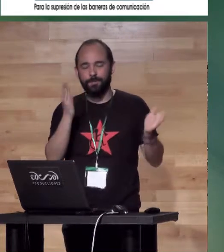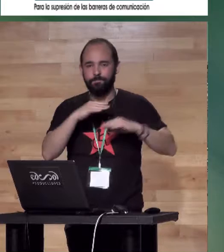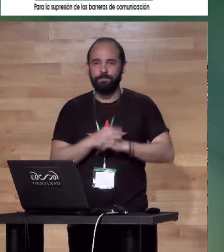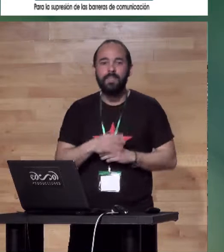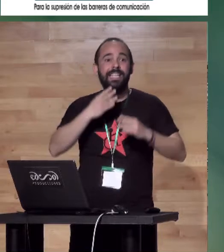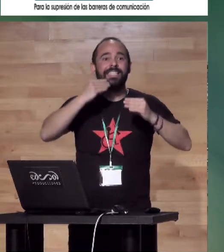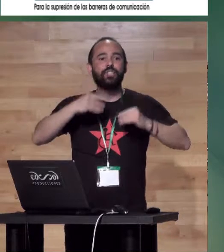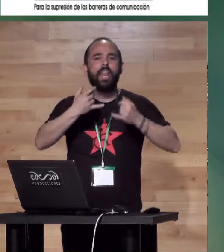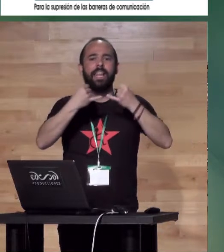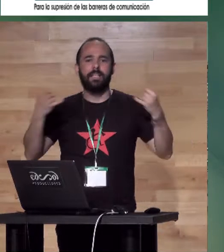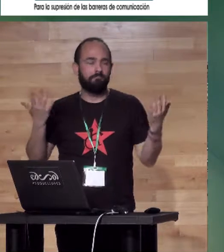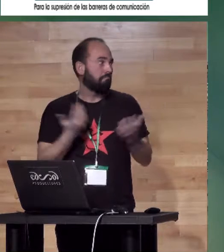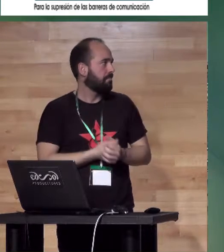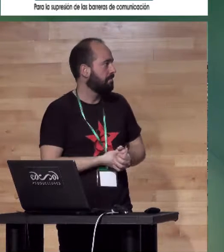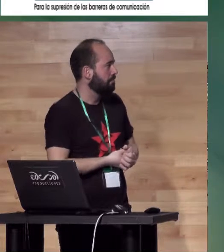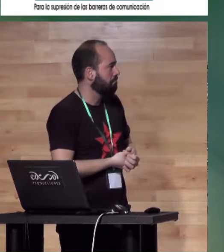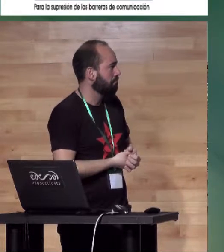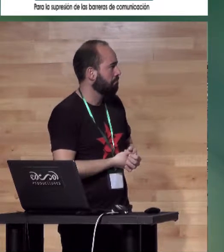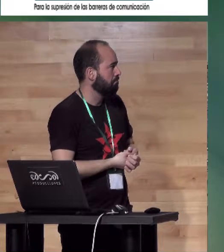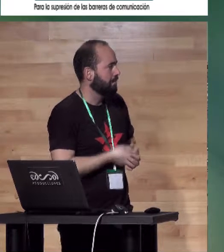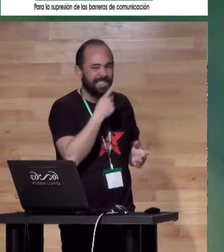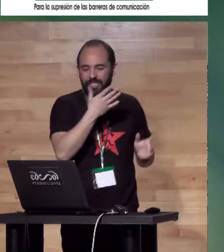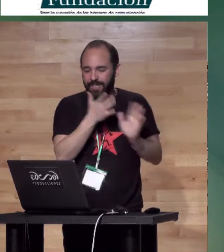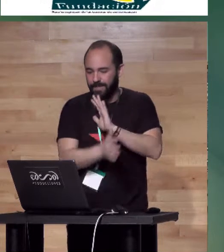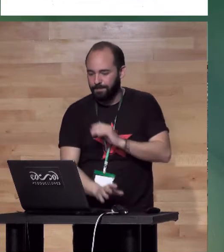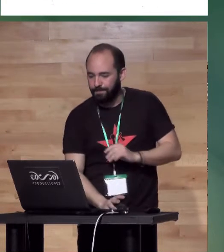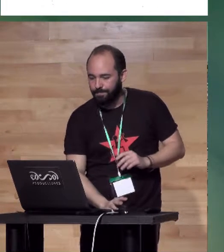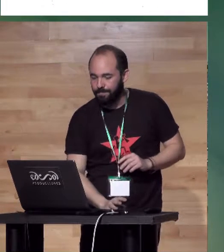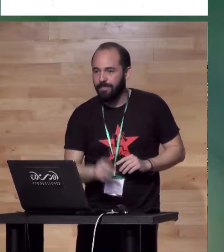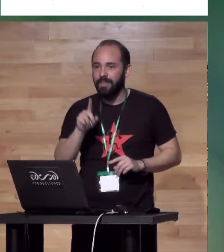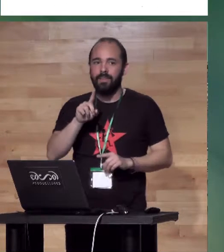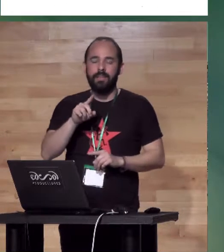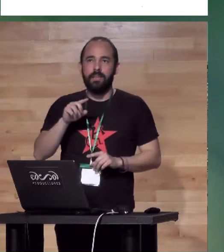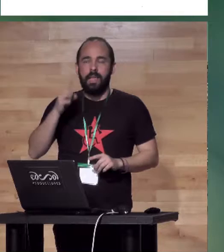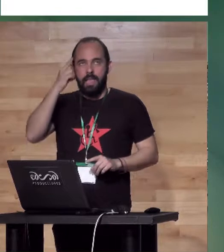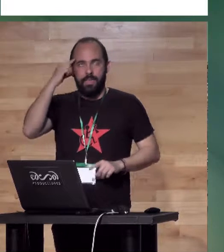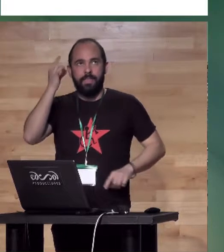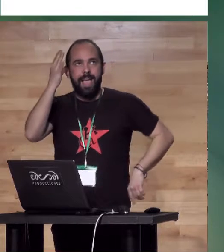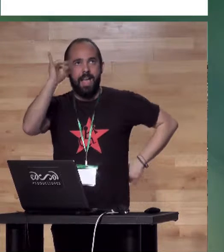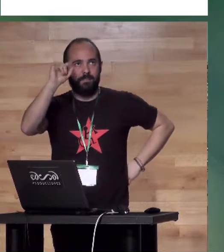A ver. La historia lineal. Storyline.